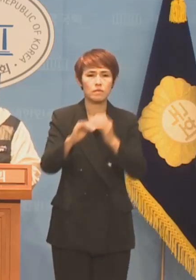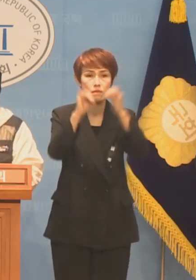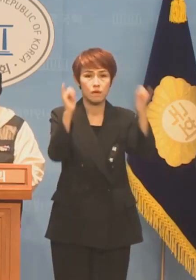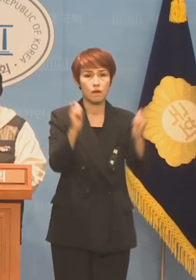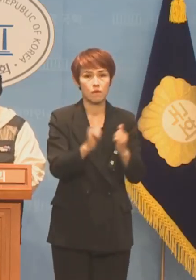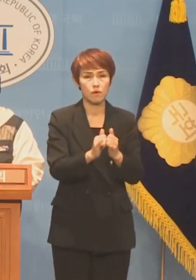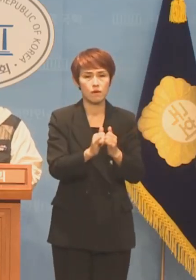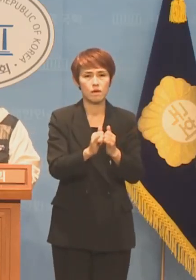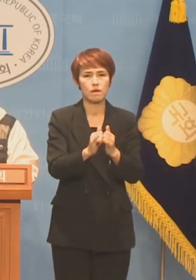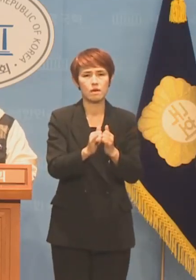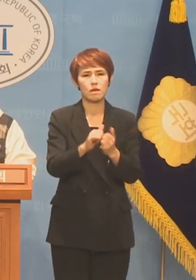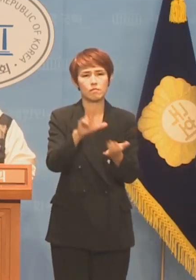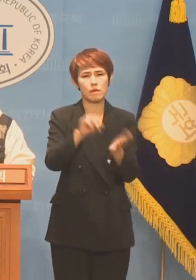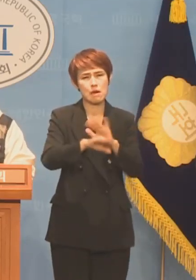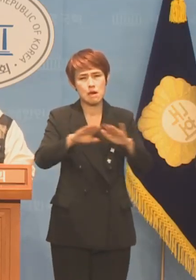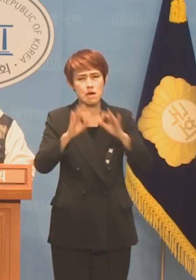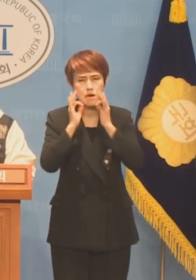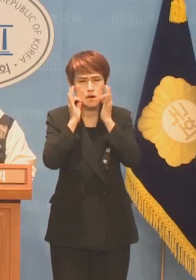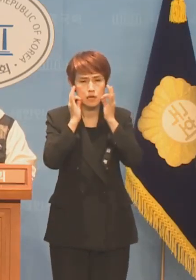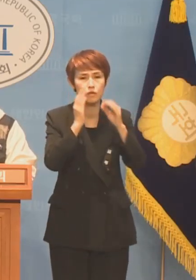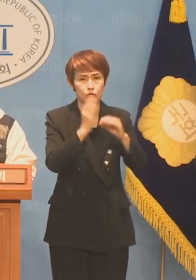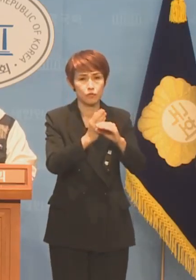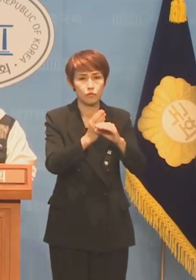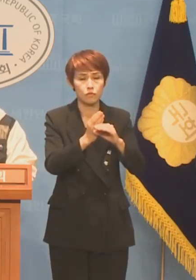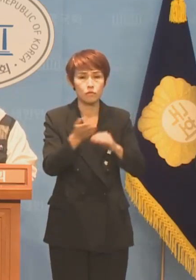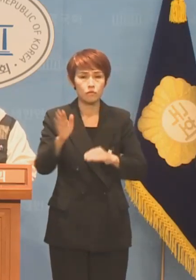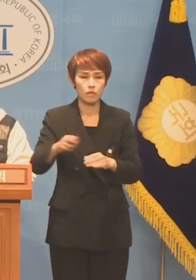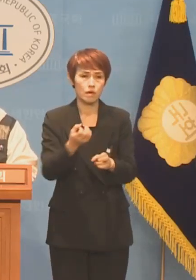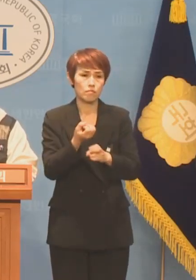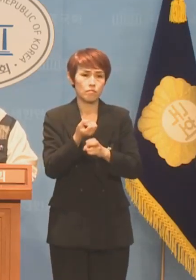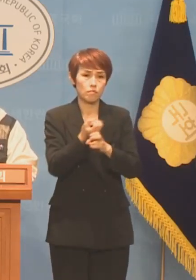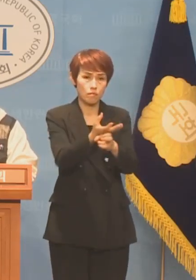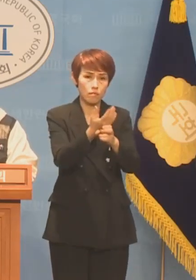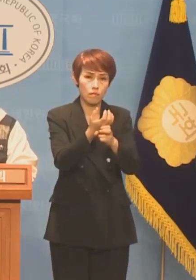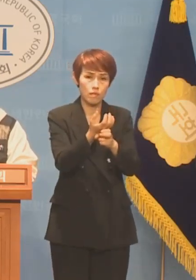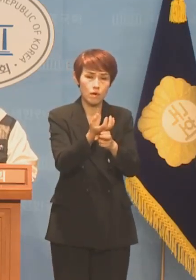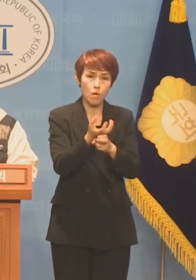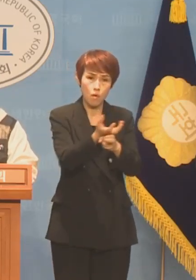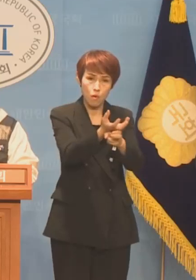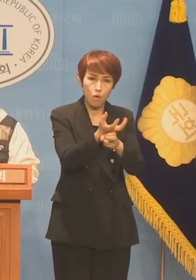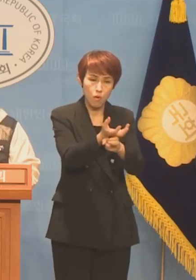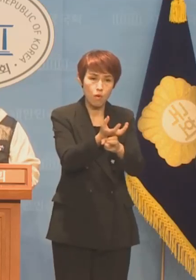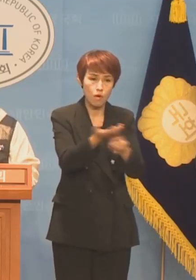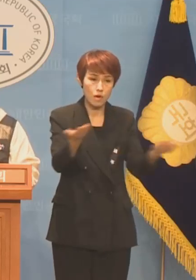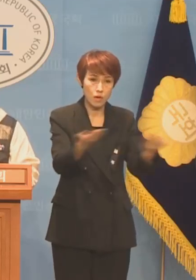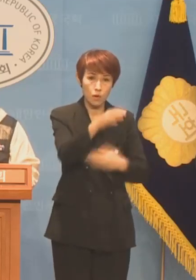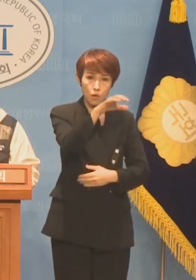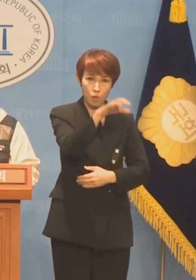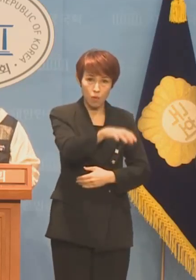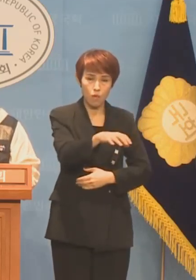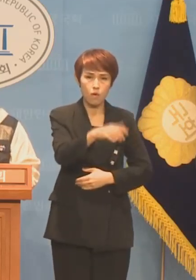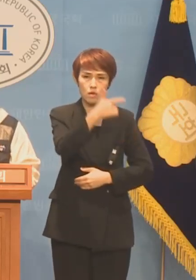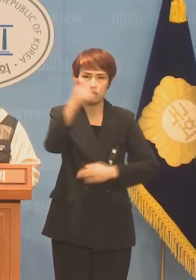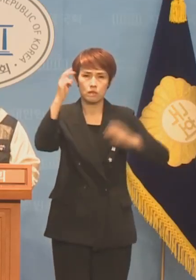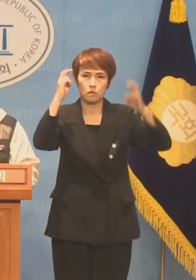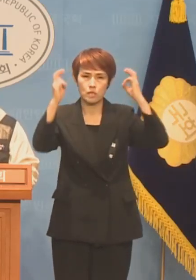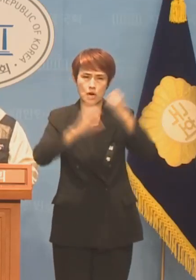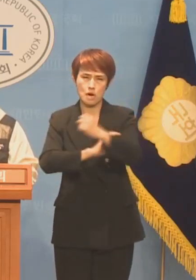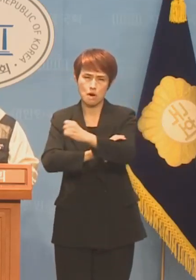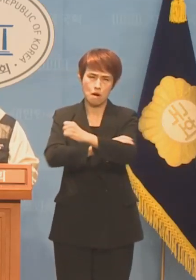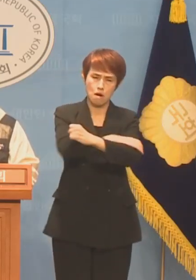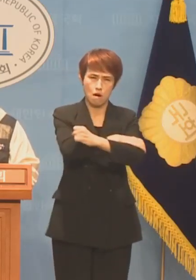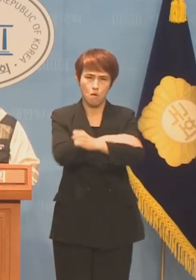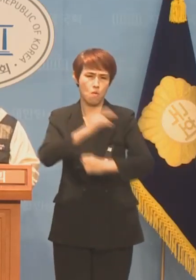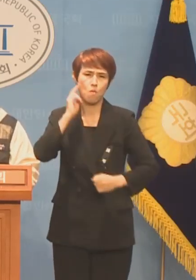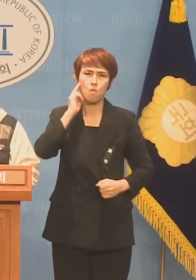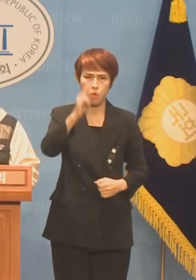청산의 한창입니다. 하지만 화물운송 산업 현장에서는 아직도 대기업의 갑질 계엄이 지배하고